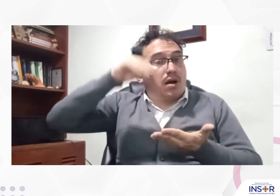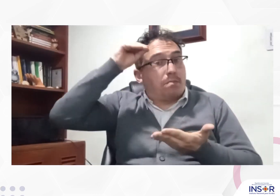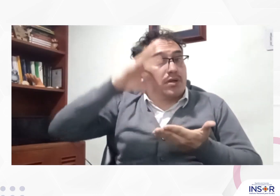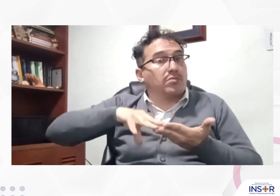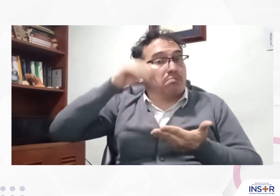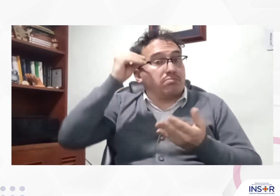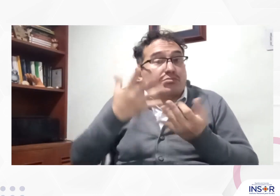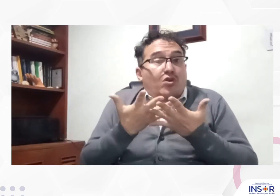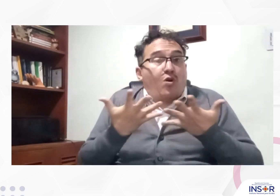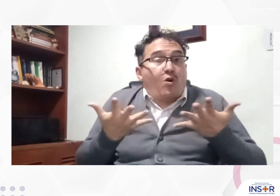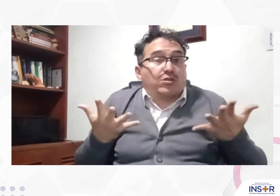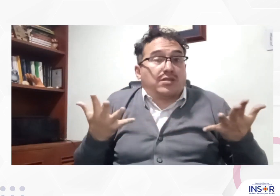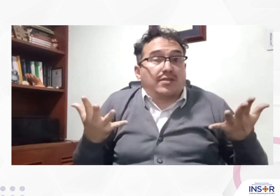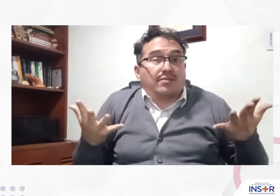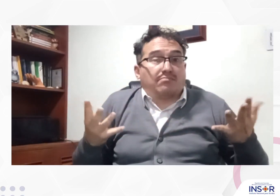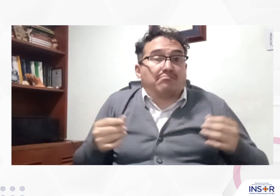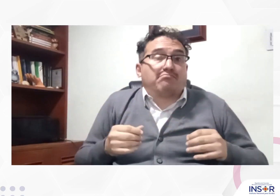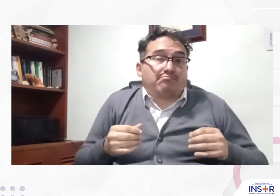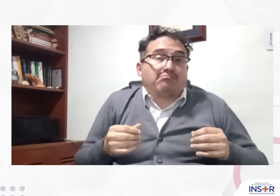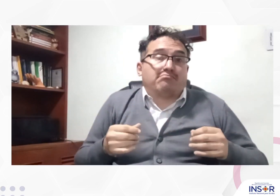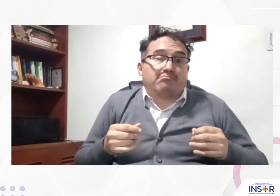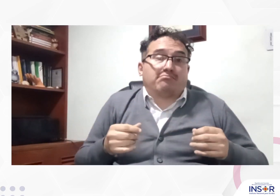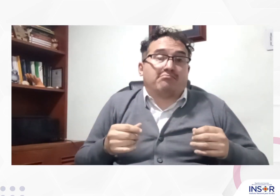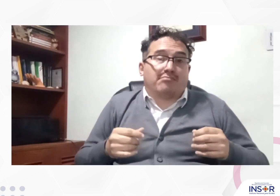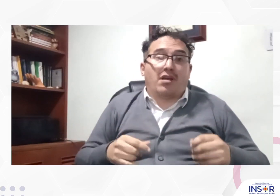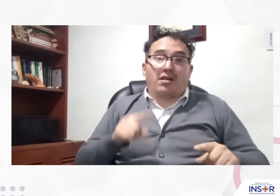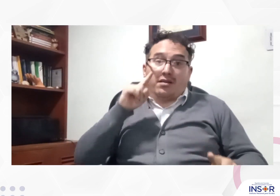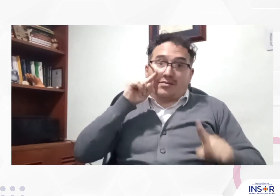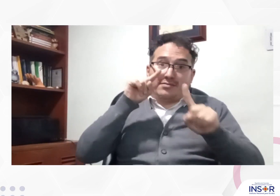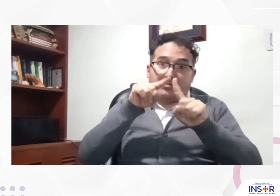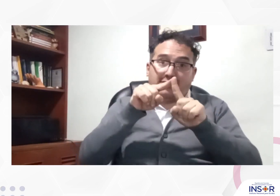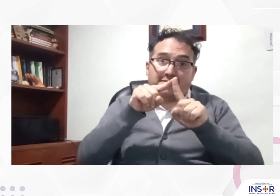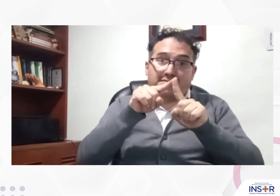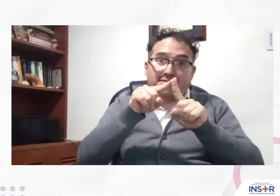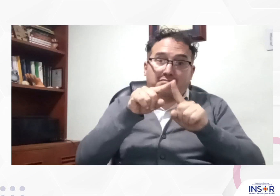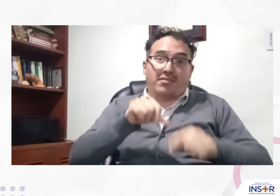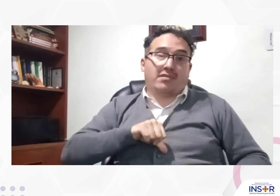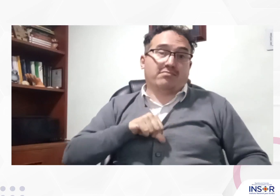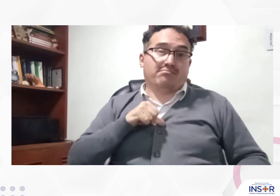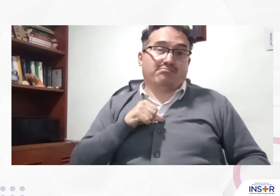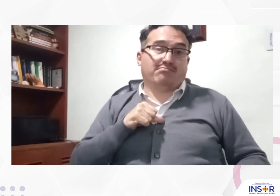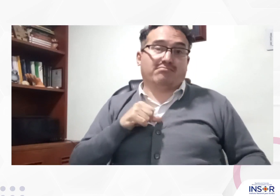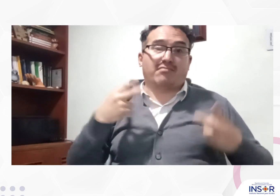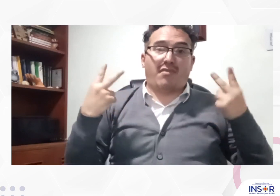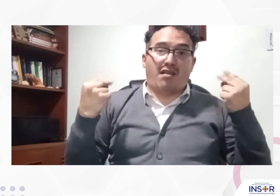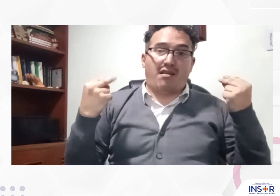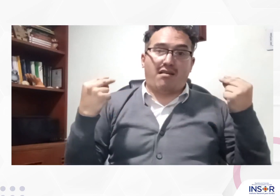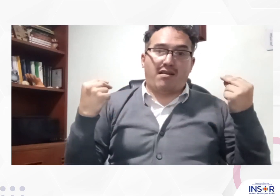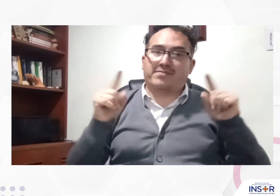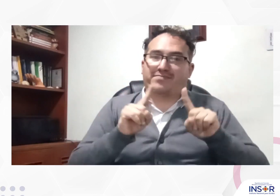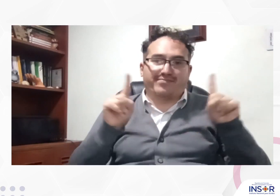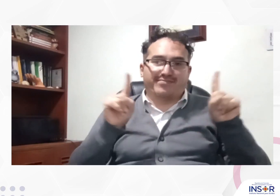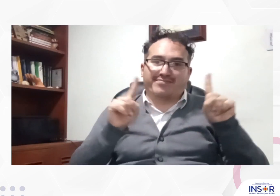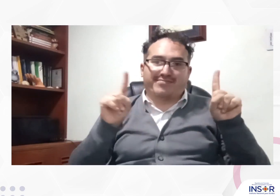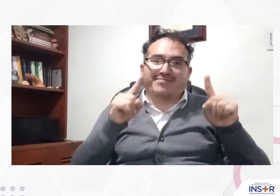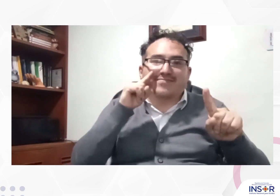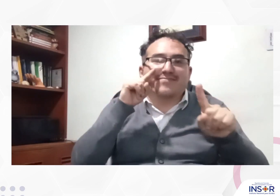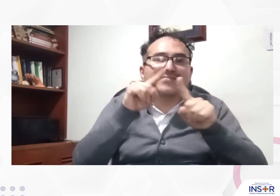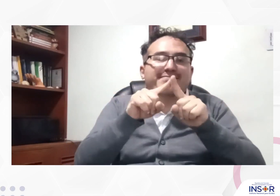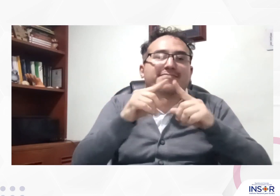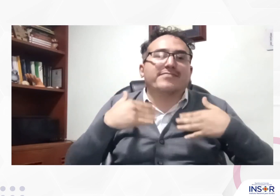que es muy valioso también seguir ese aprendizaje de varias temáticas. Creo que en el objetivo también es